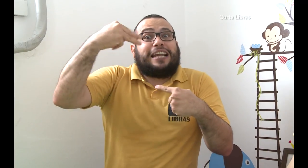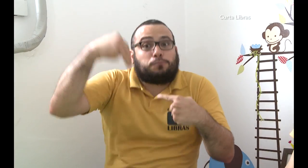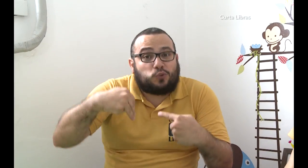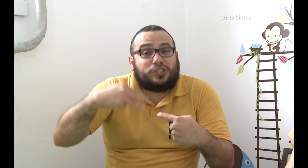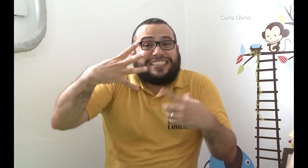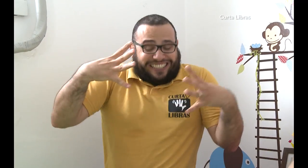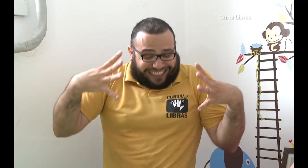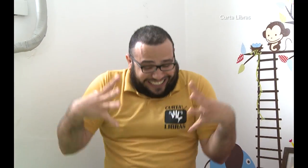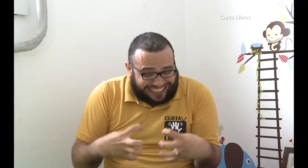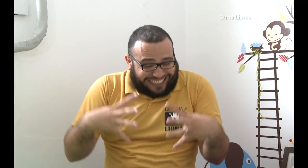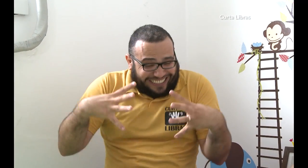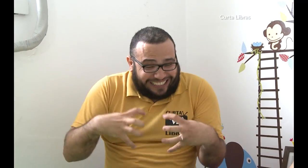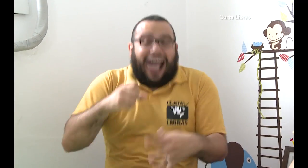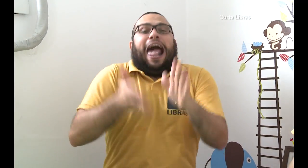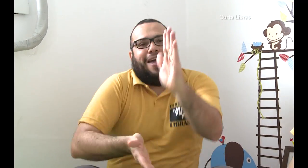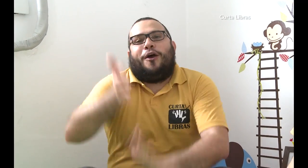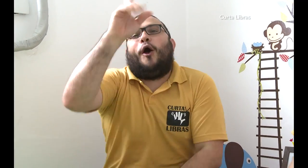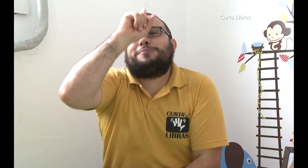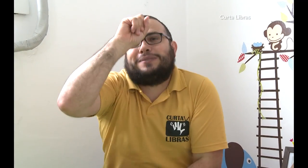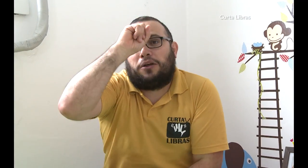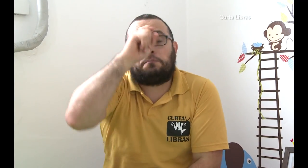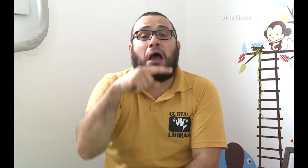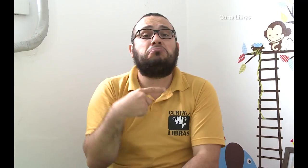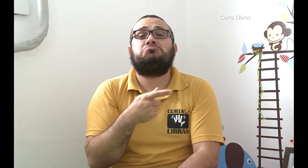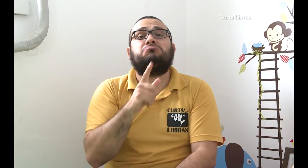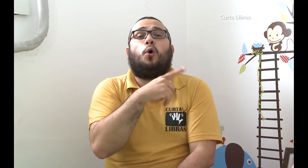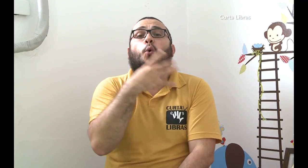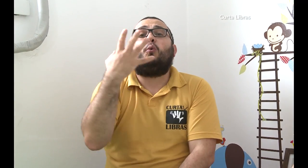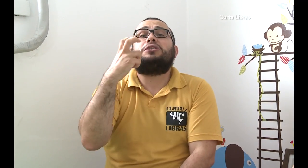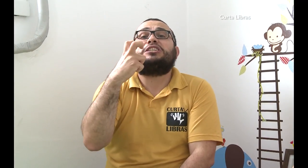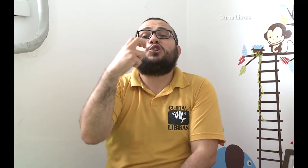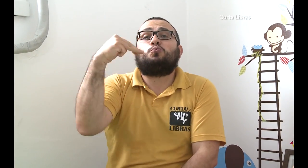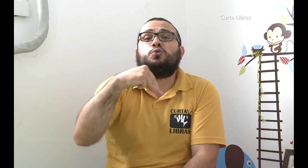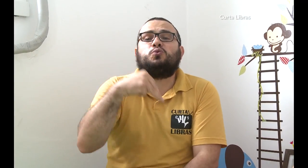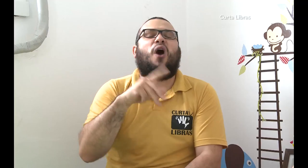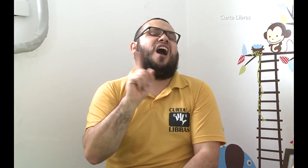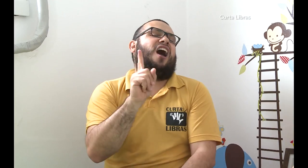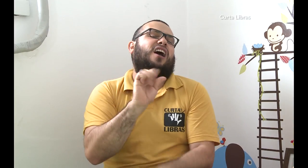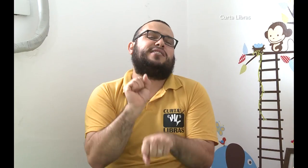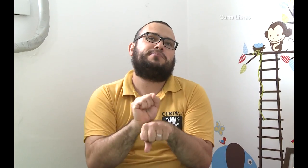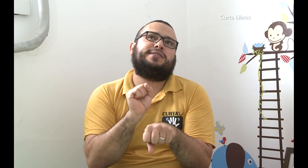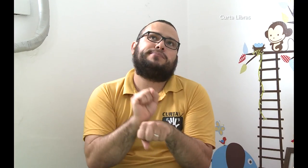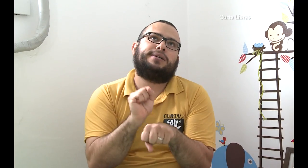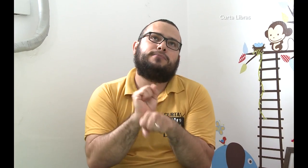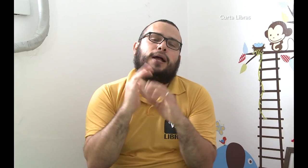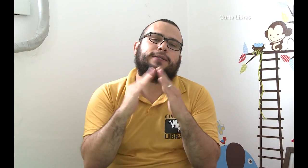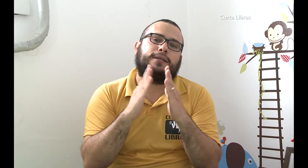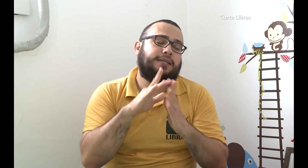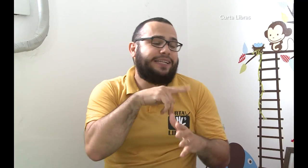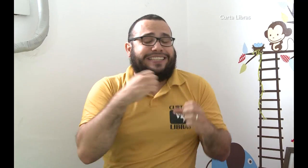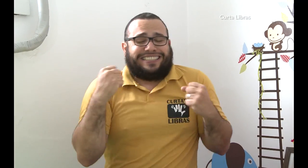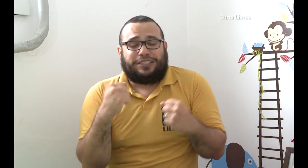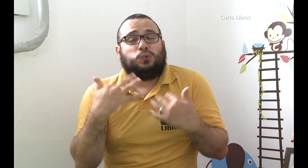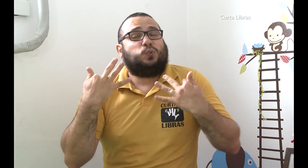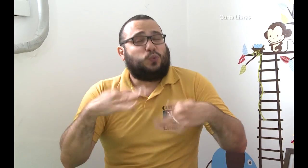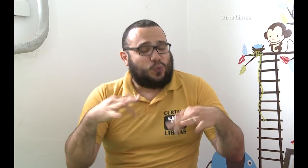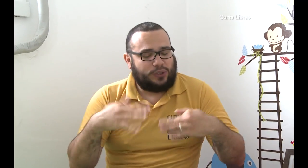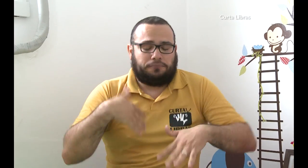Aí sim Fomos para o hospital Mas nós só sabíamos disso Porque a doula nos deu suporte E me deixou